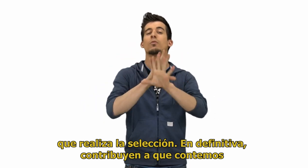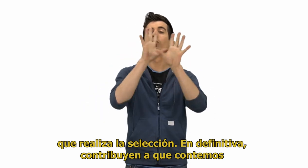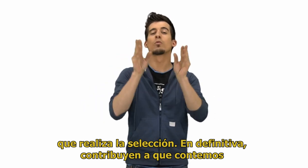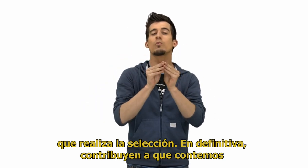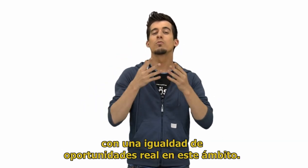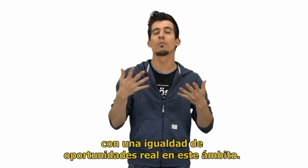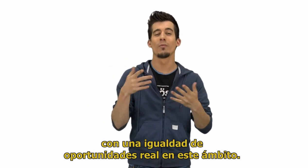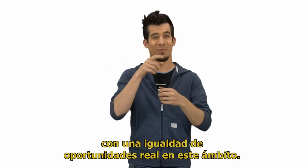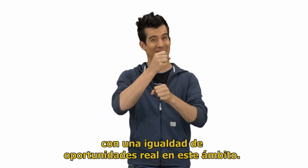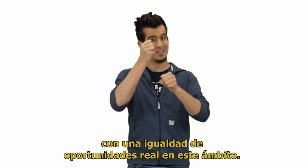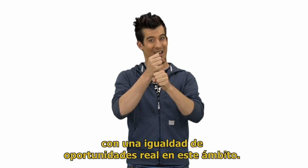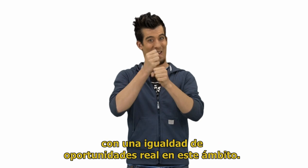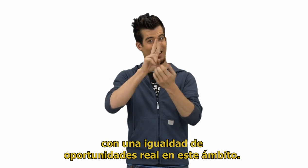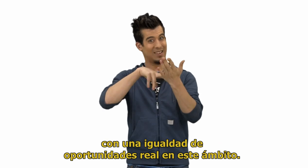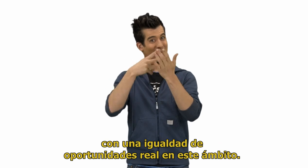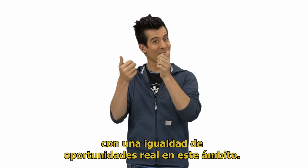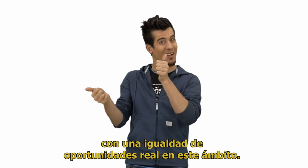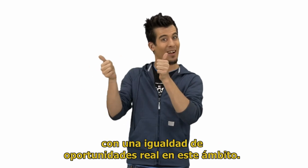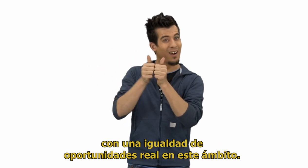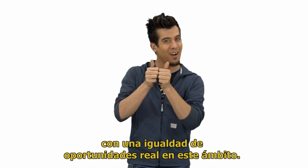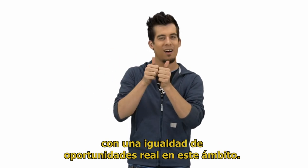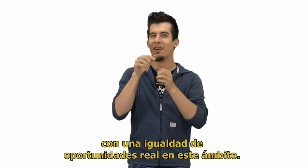que contemos con una igualdad de oportunidades real en este ámbito.